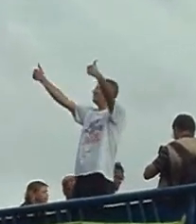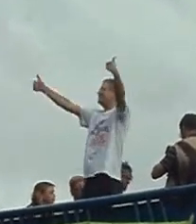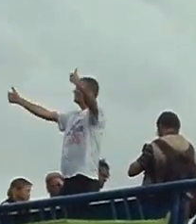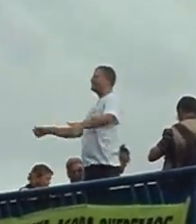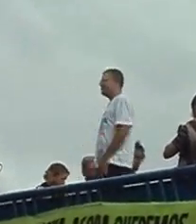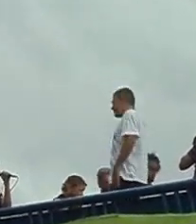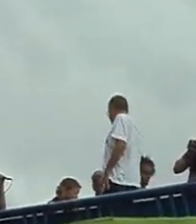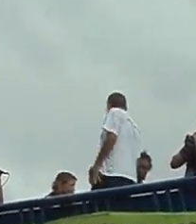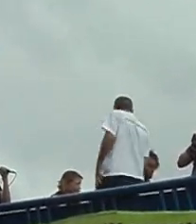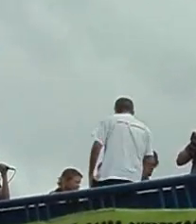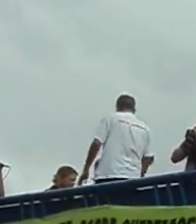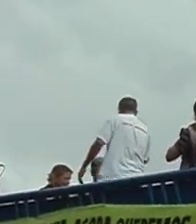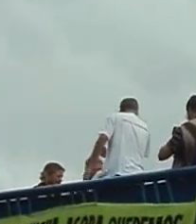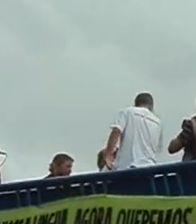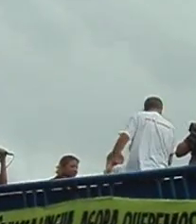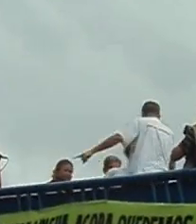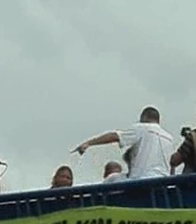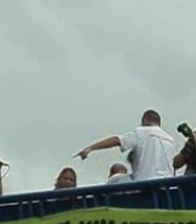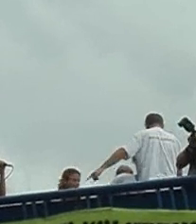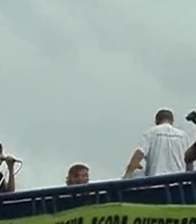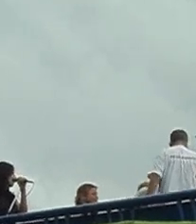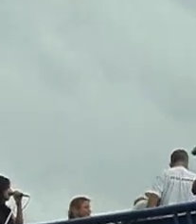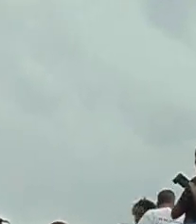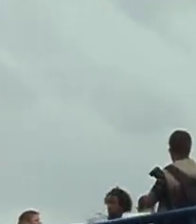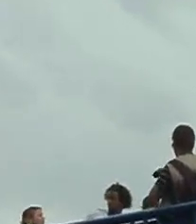mostrando a sua força. Quero agradecer a cada um que veio. Ô,